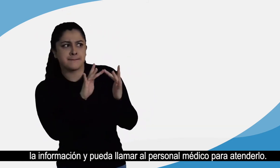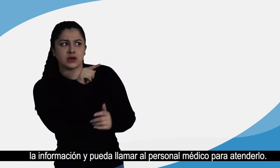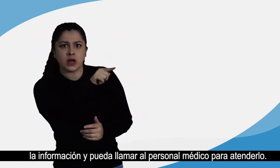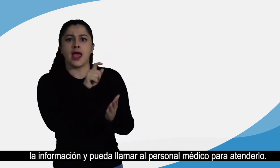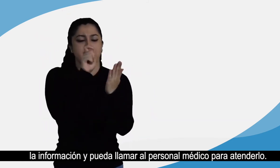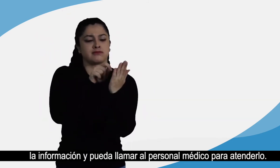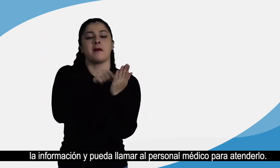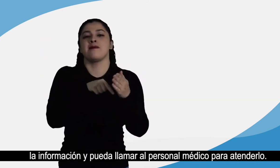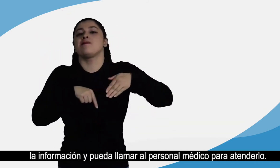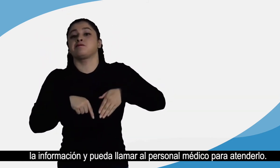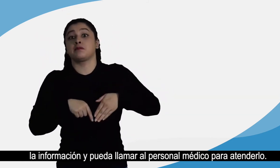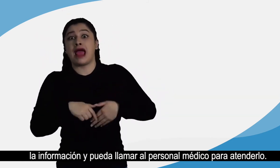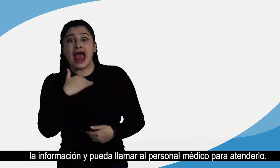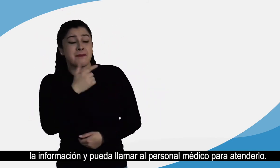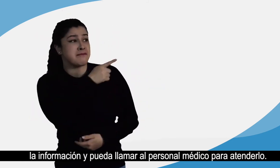pueda llamar al personal médico para atenderlo 9.